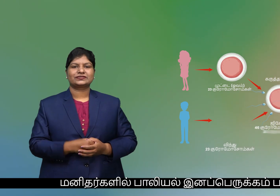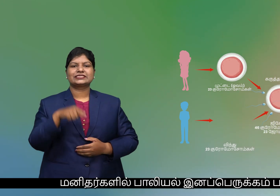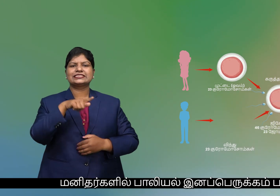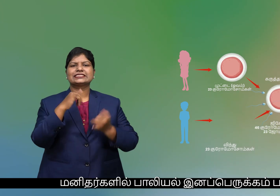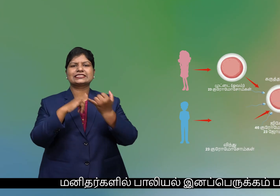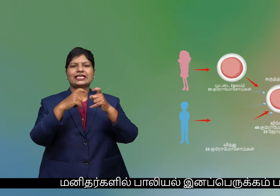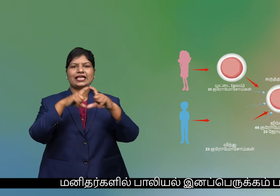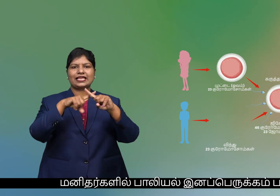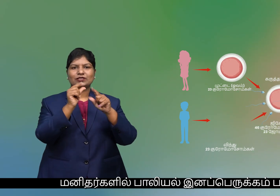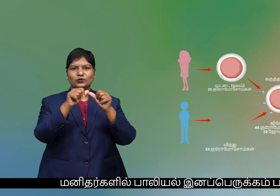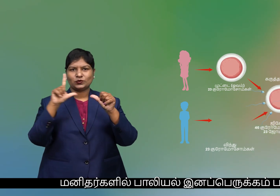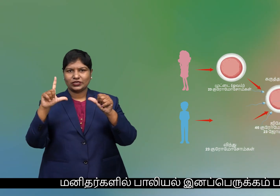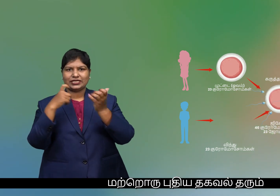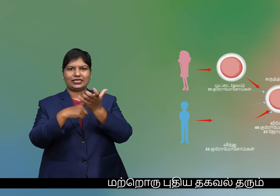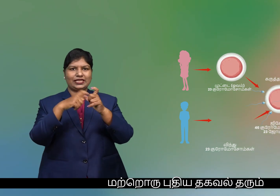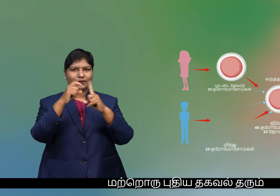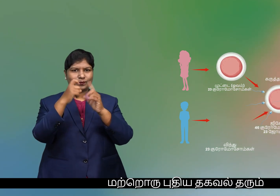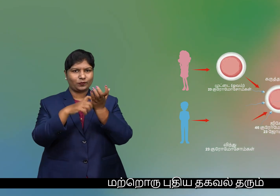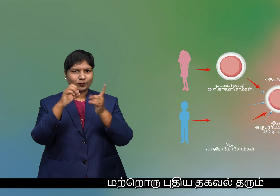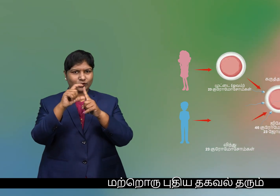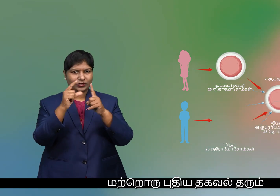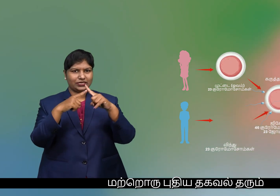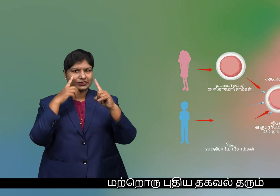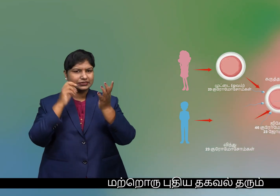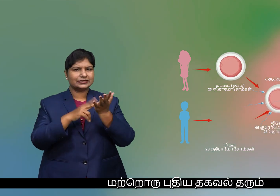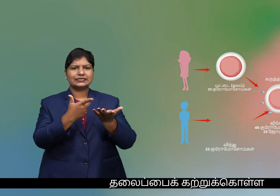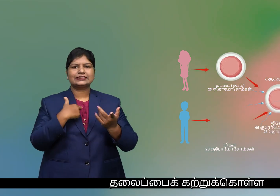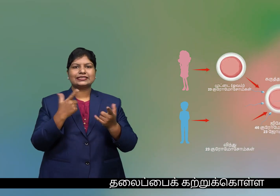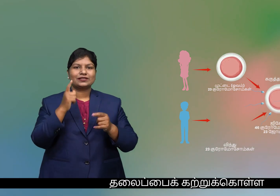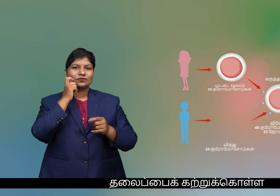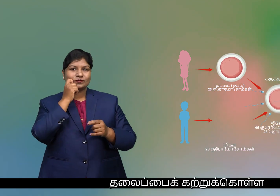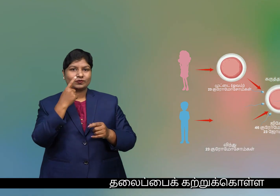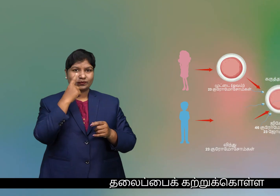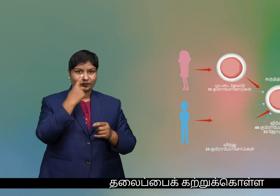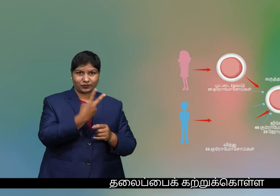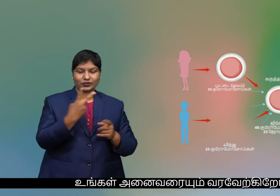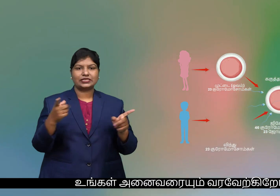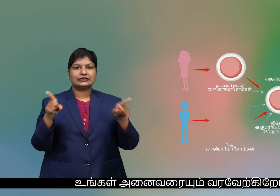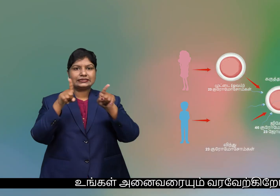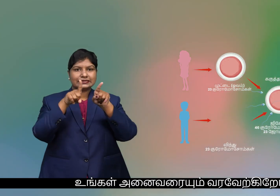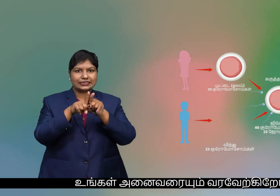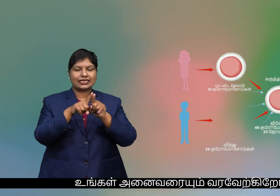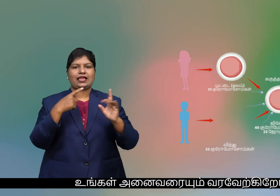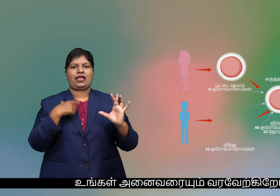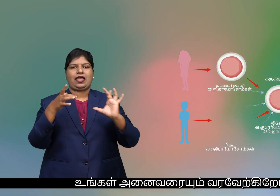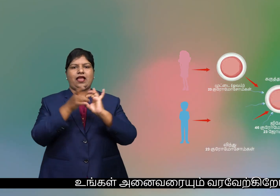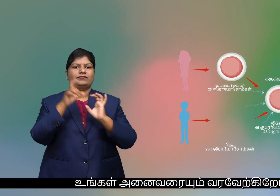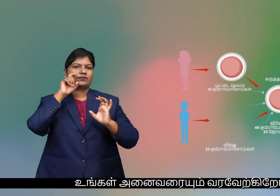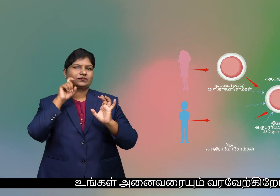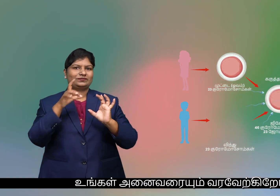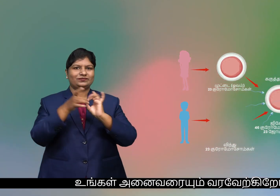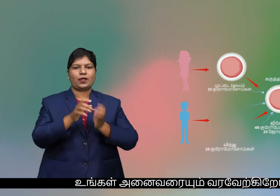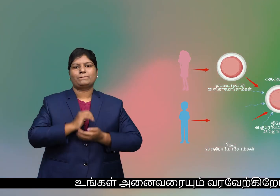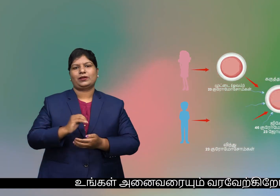மனிதர்களில் பாலியல் இனப்பெருக்கம் பற்றிய மற்றொரு புதிய தகவல் தரும் தலைப்பை கற்றுக்கொள்ள உங்கள் அனைவரையும்